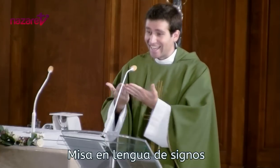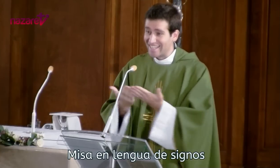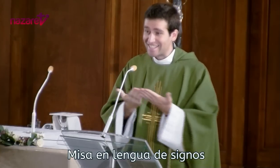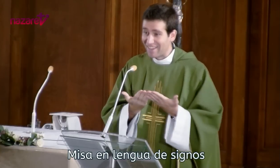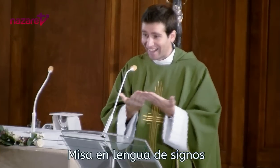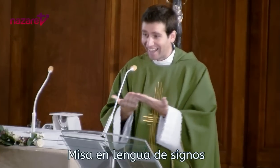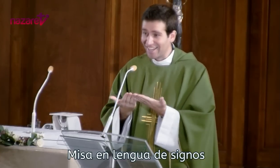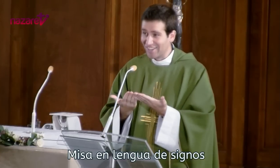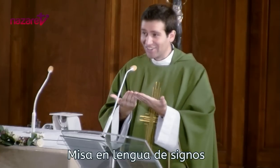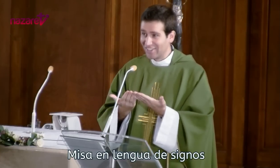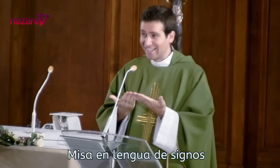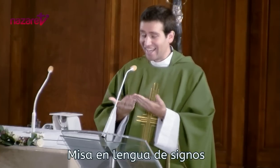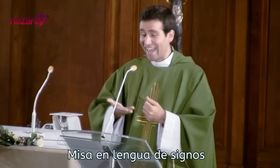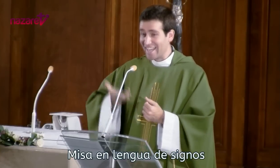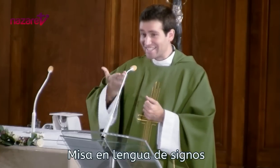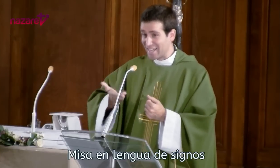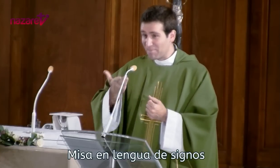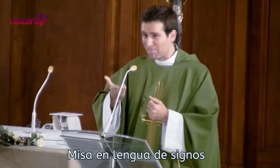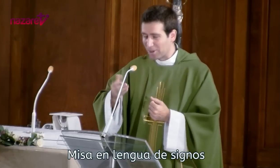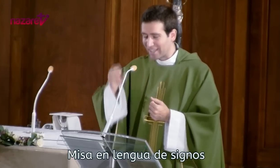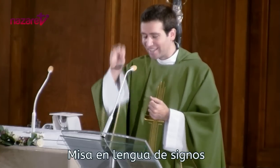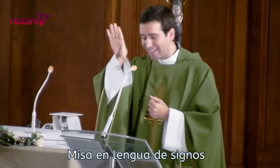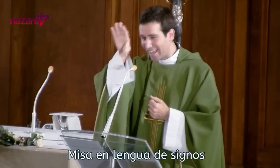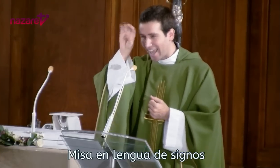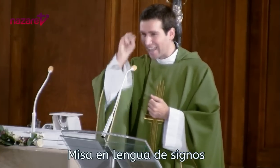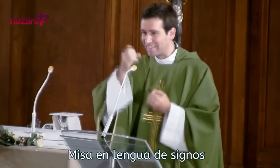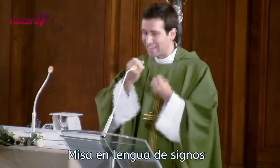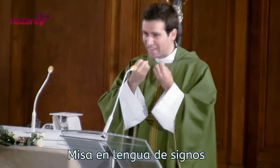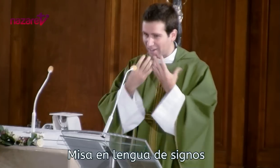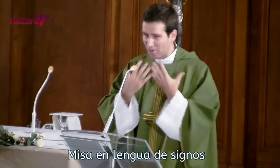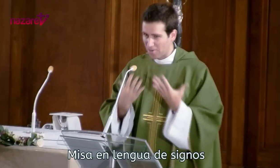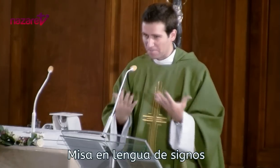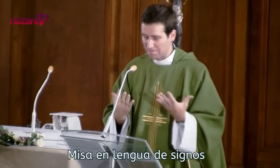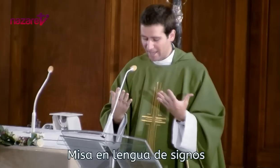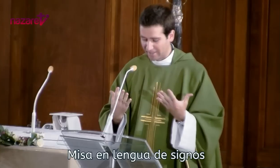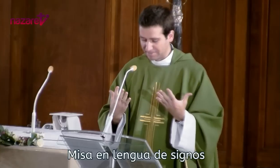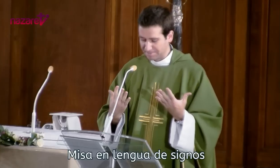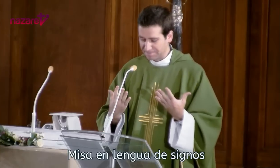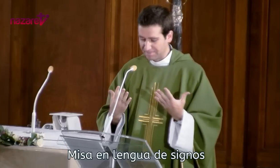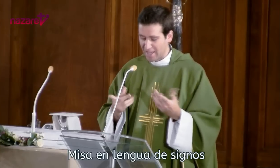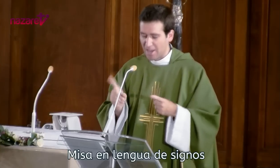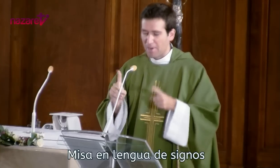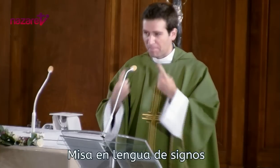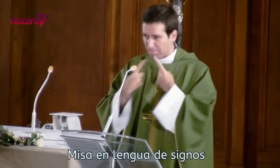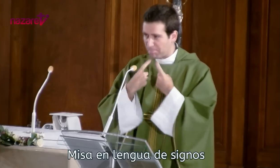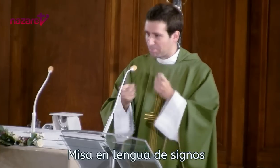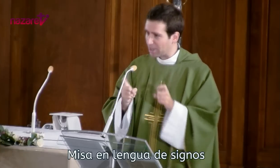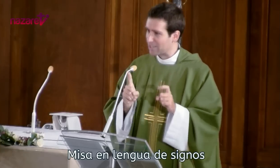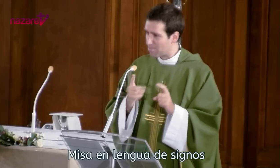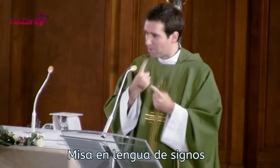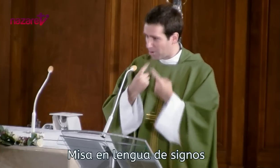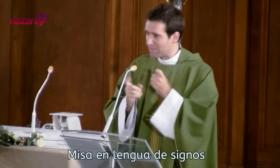Este evangelio es importante entenderlo bien, porque es un poco